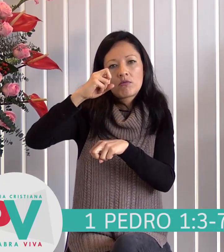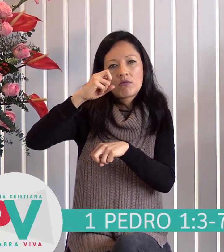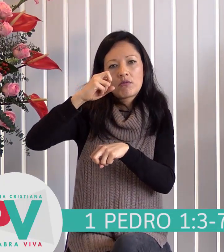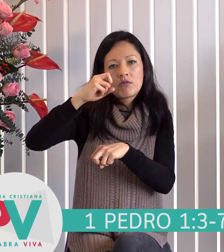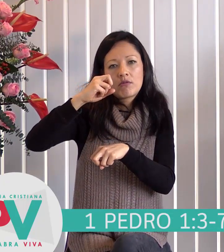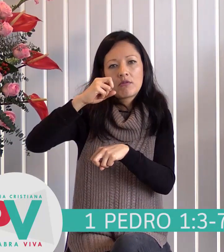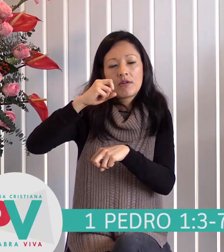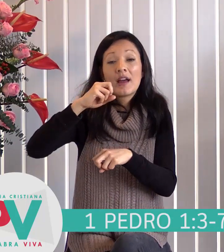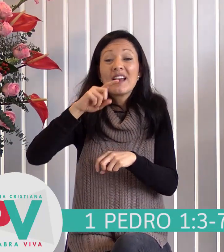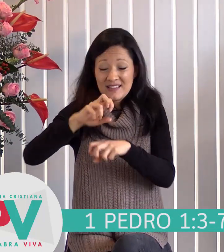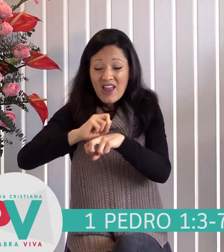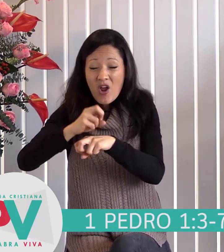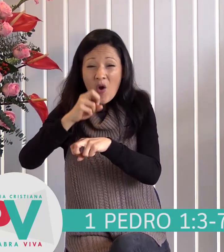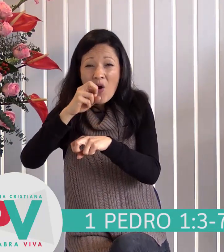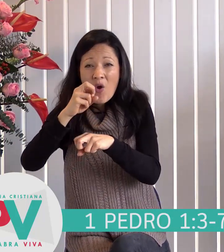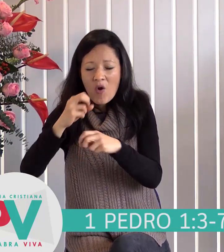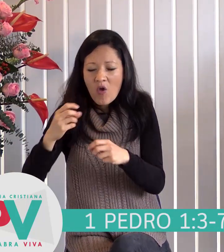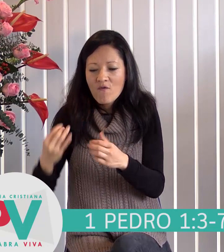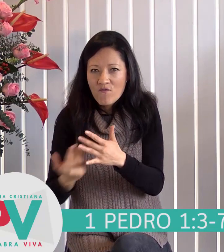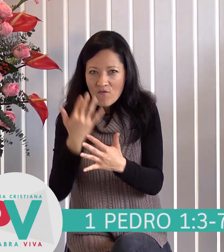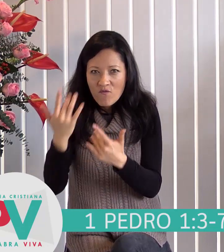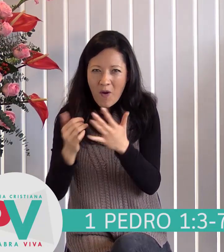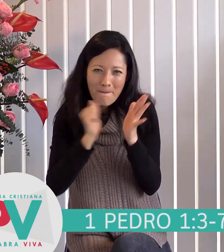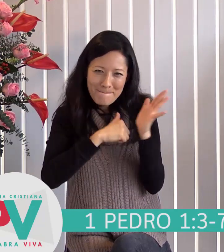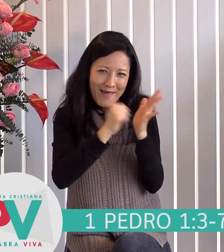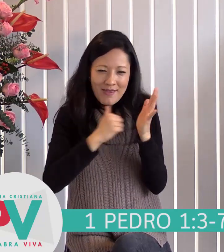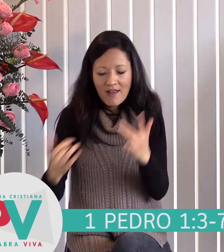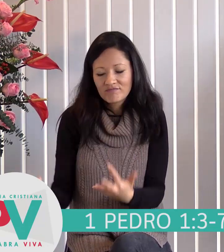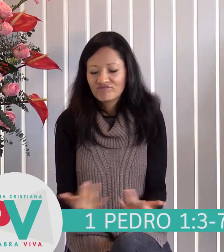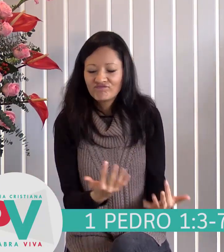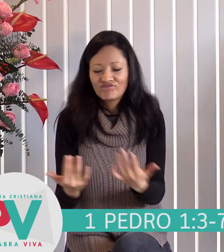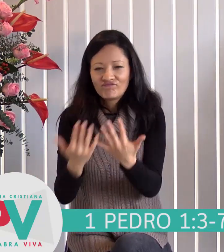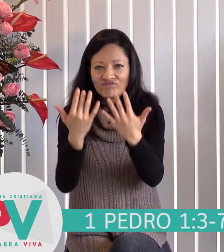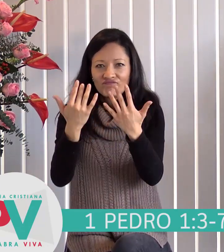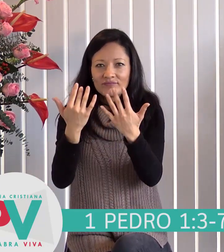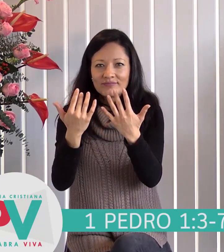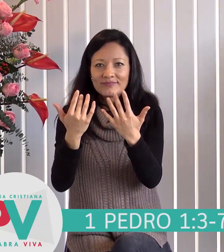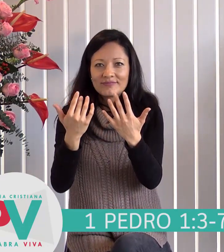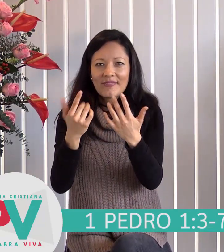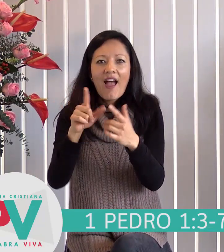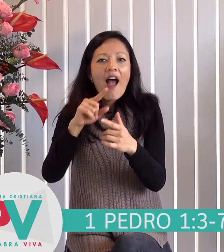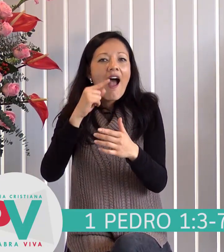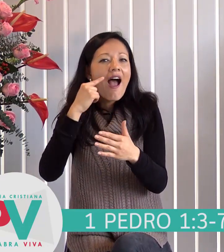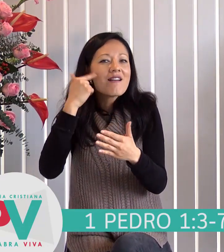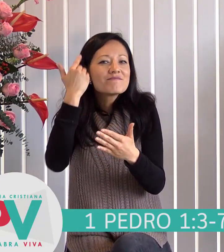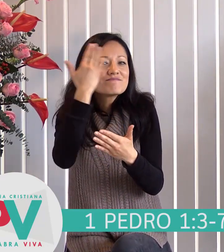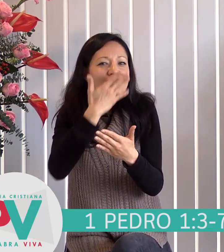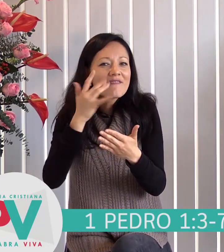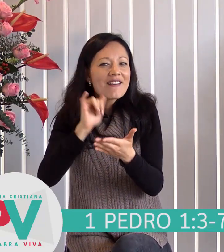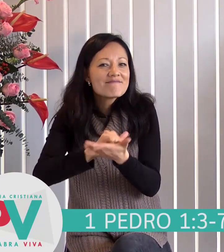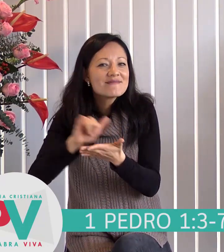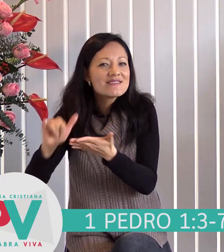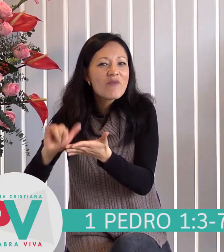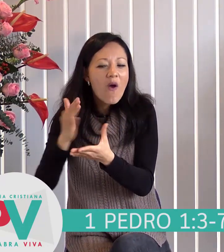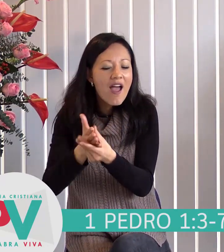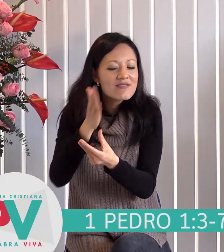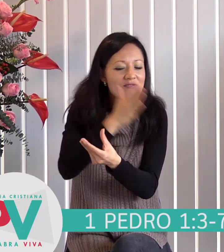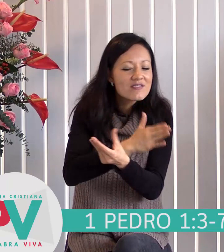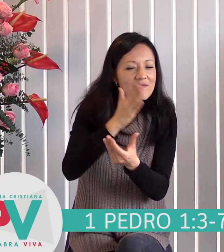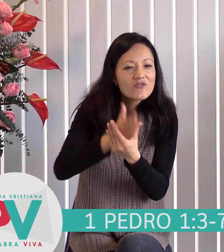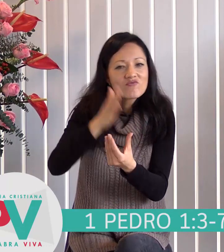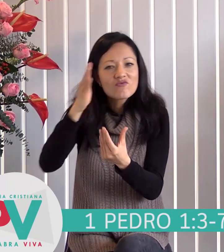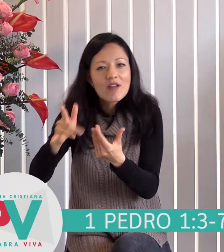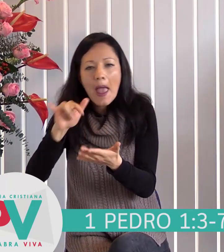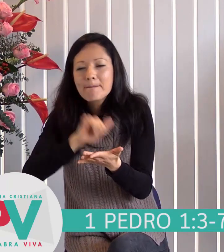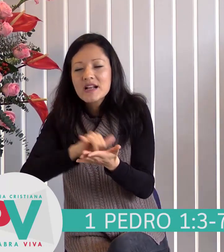cual perecedero se prueba con fuego. Se da cuenta que la palabra prueba es lo mismo en el Antiguo Testamento y en el